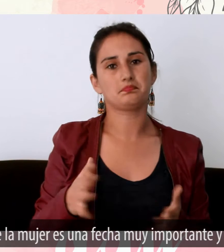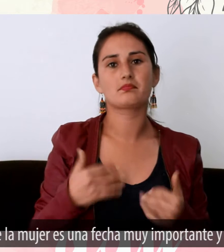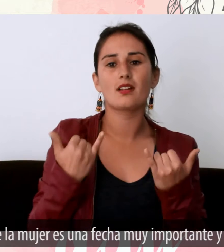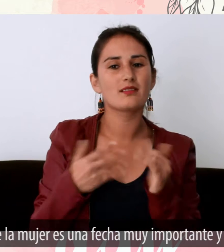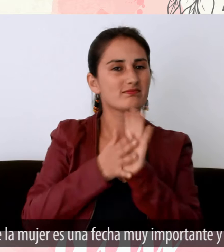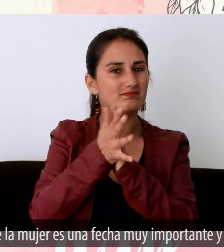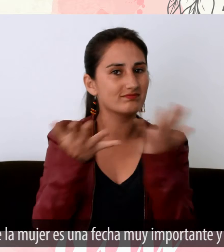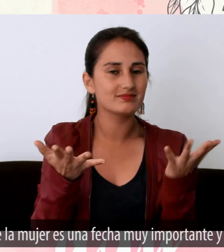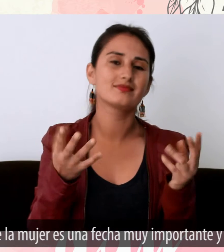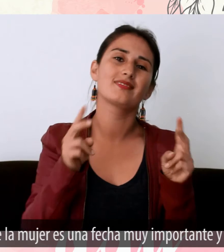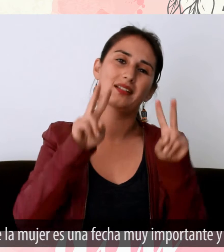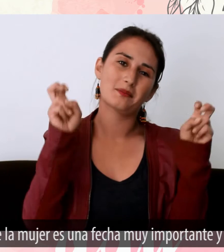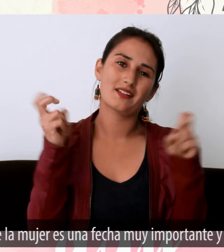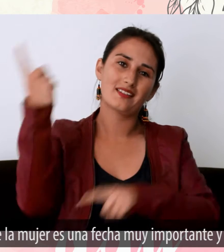graduarme.